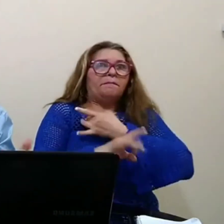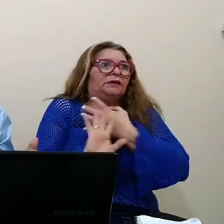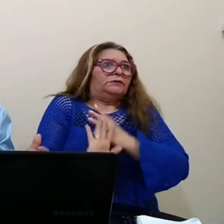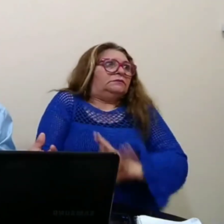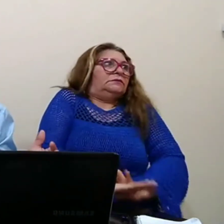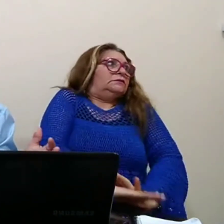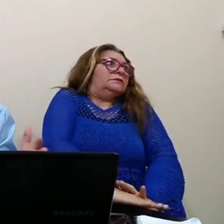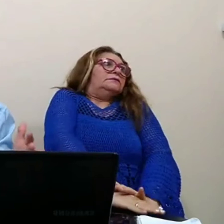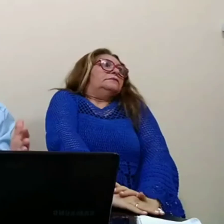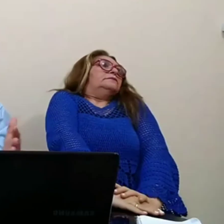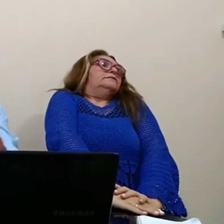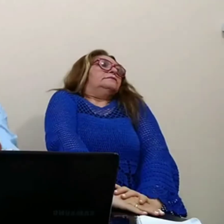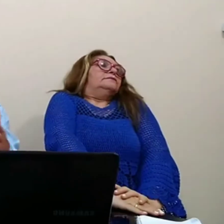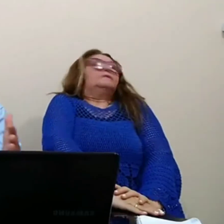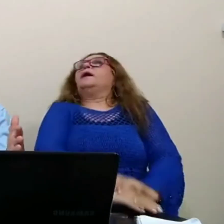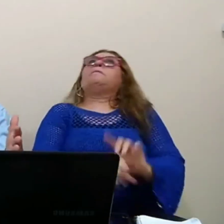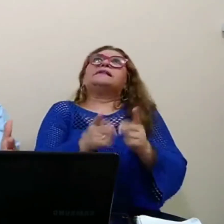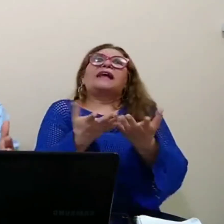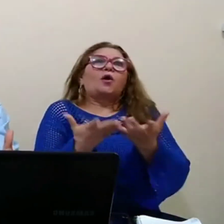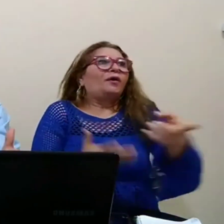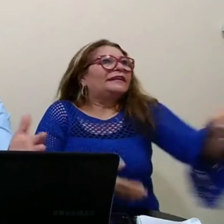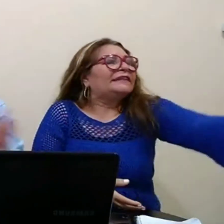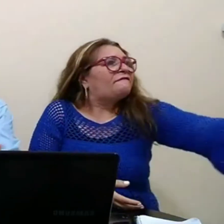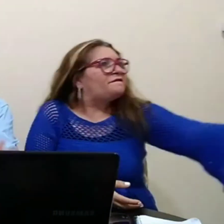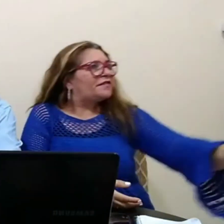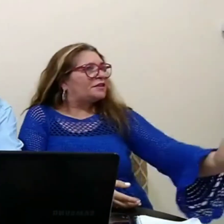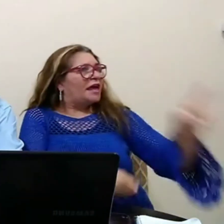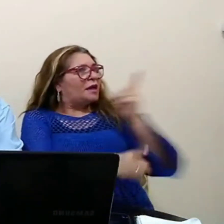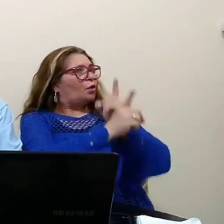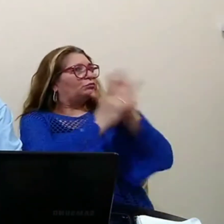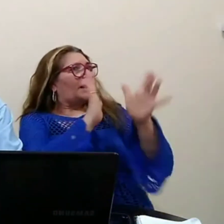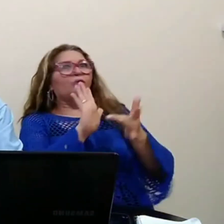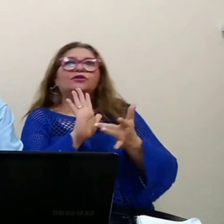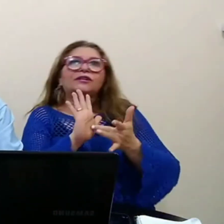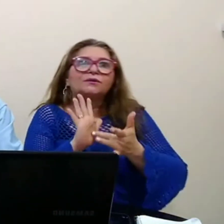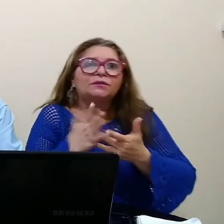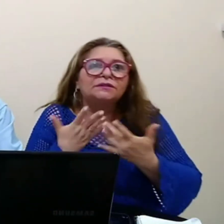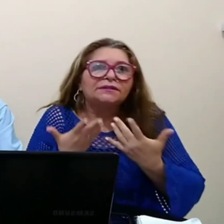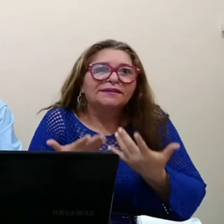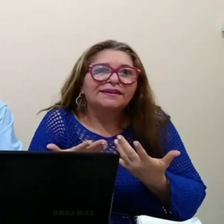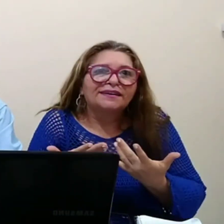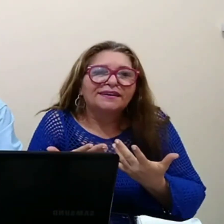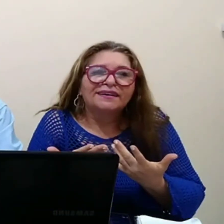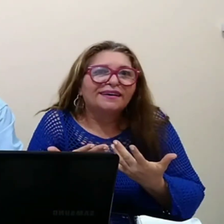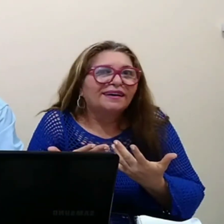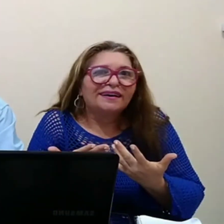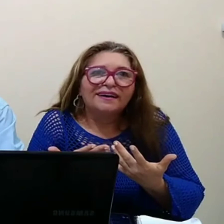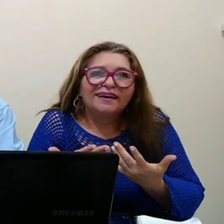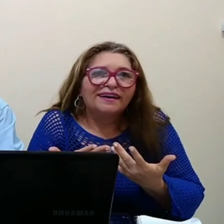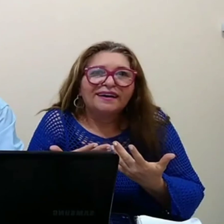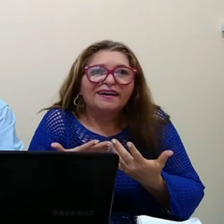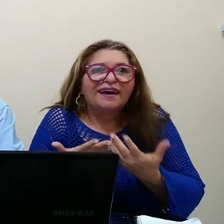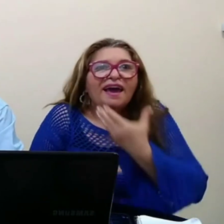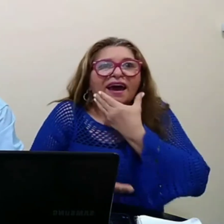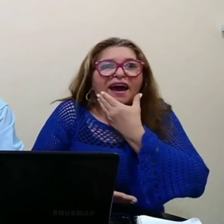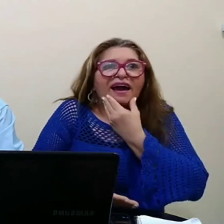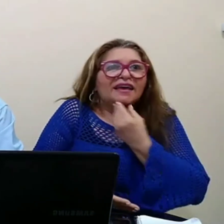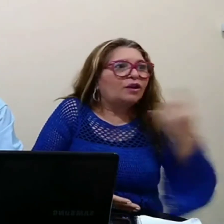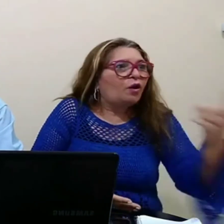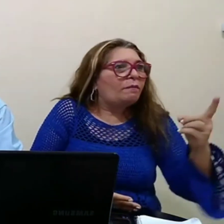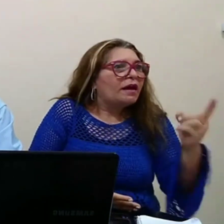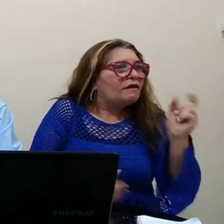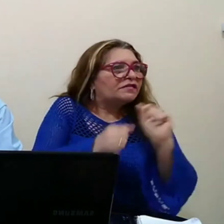agora ele está vindo lá do meio dos sepulcros a encontrar-se com Jesus e com os seus discípulos. E aquele homem, ao invés de fazer